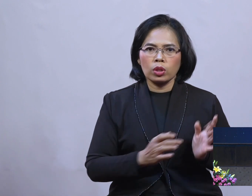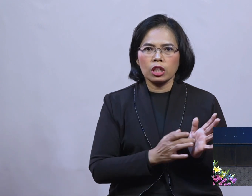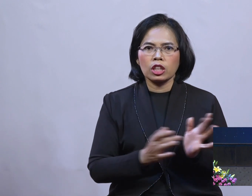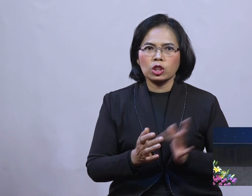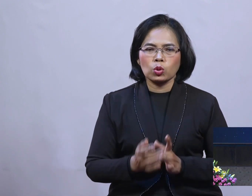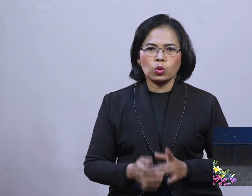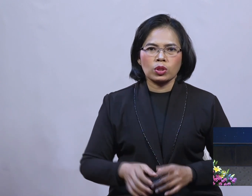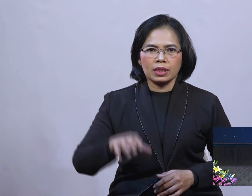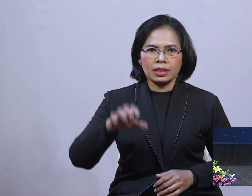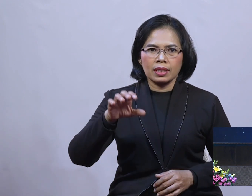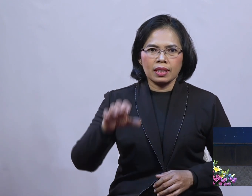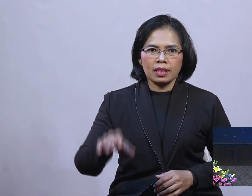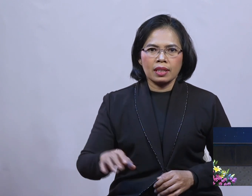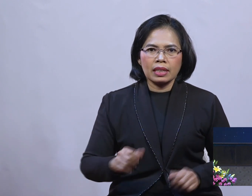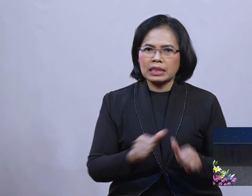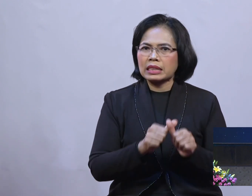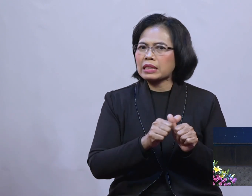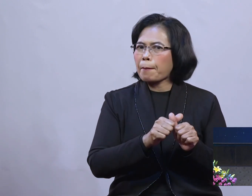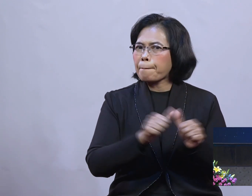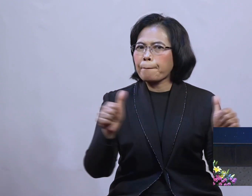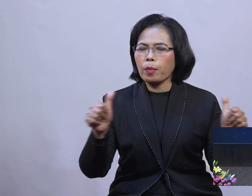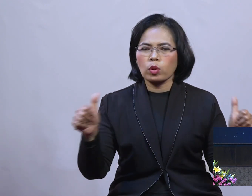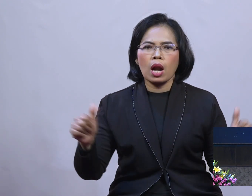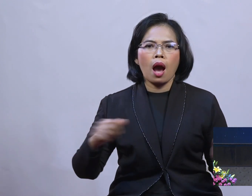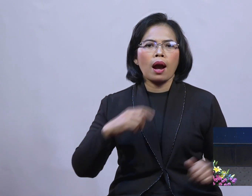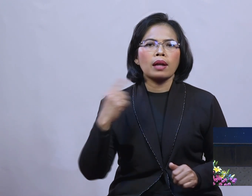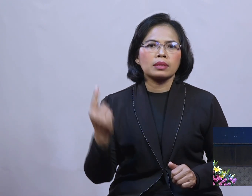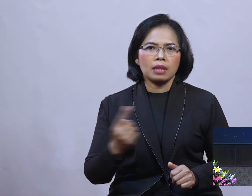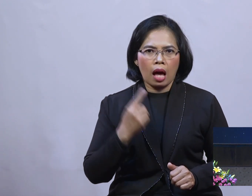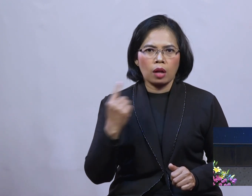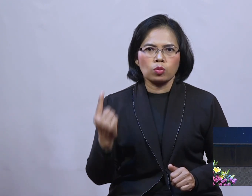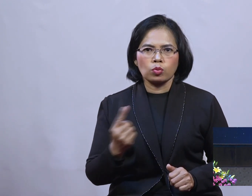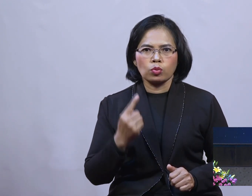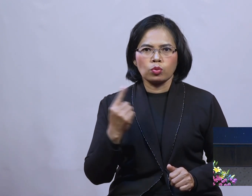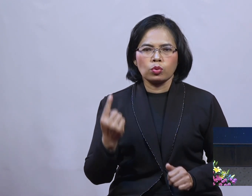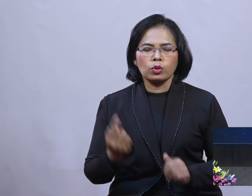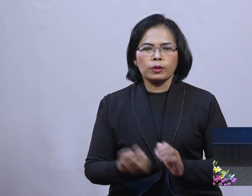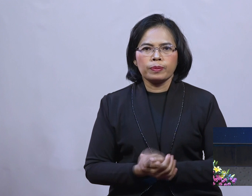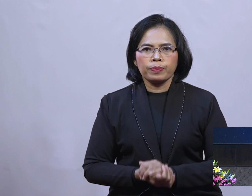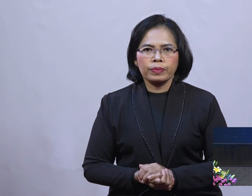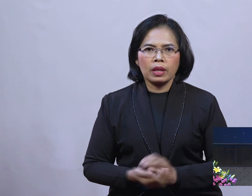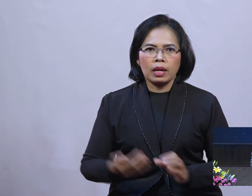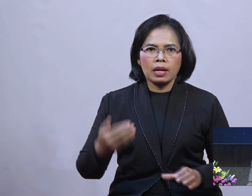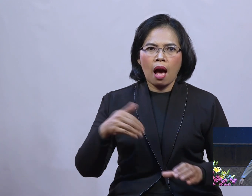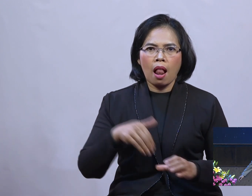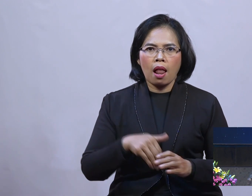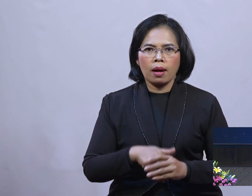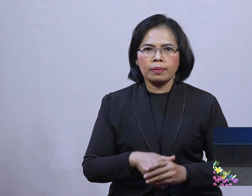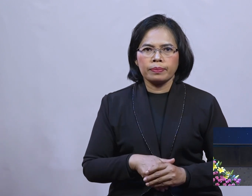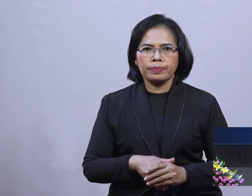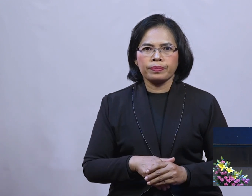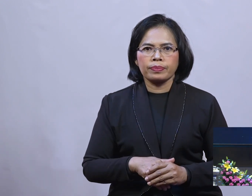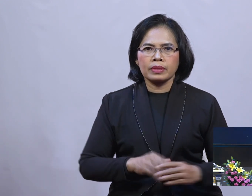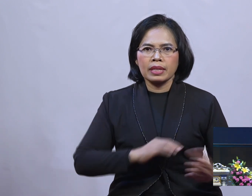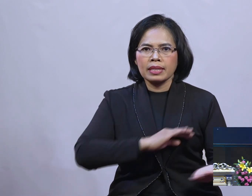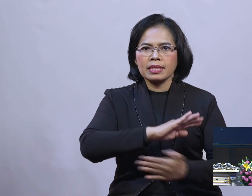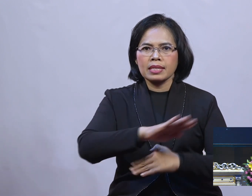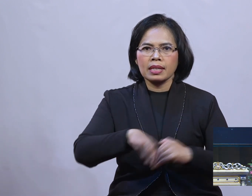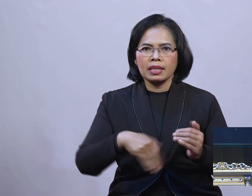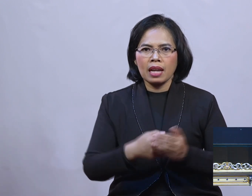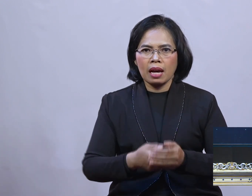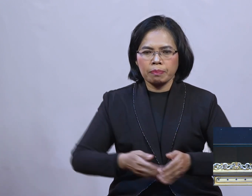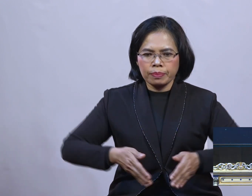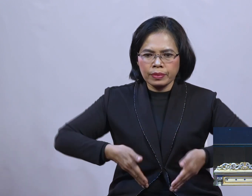high sempurnakan selalu dan dalam